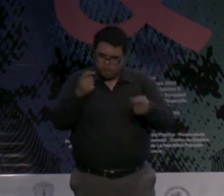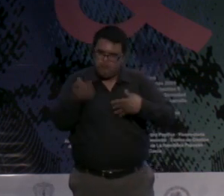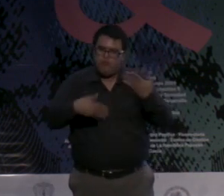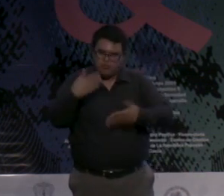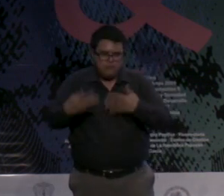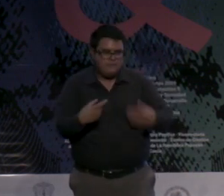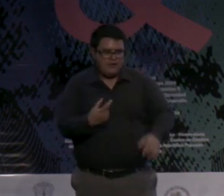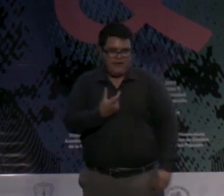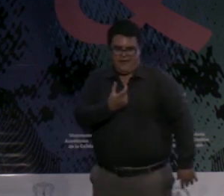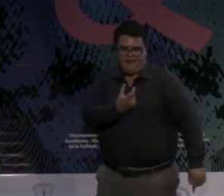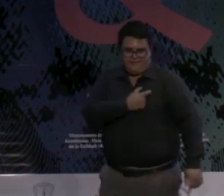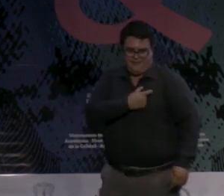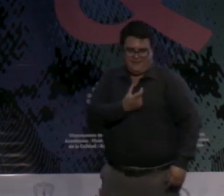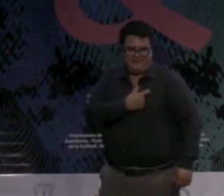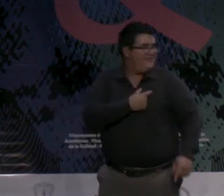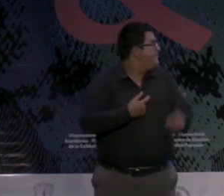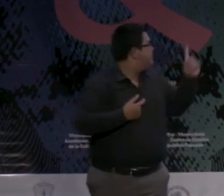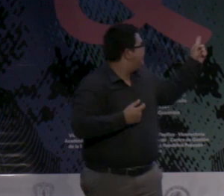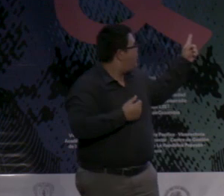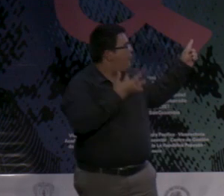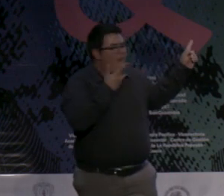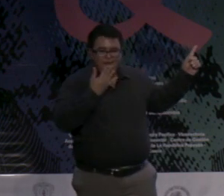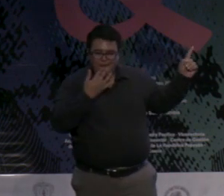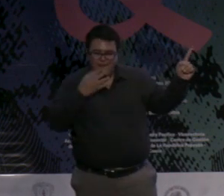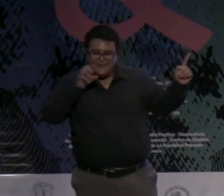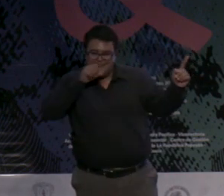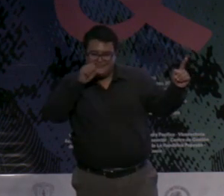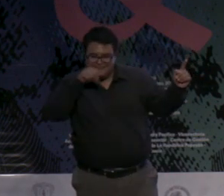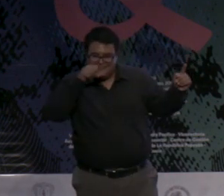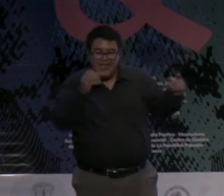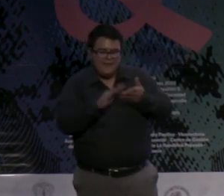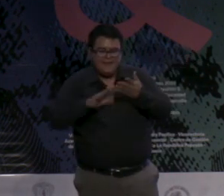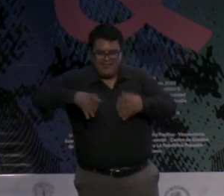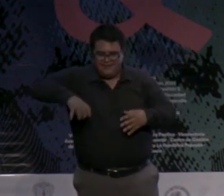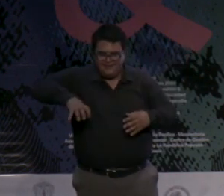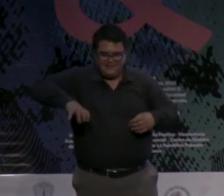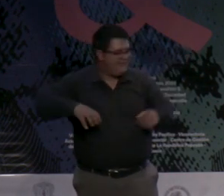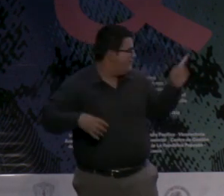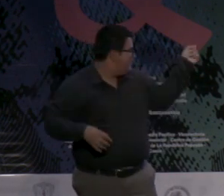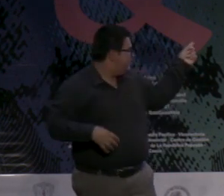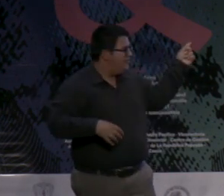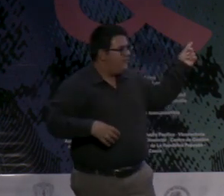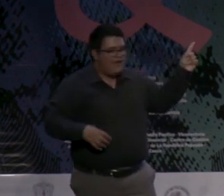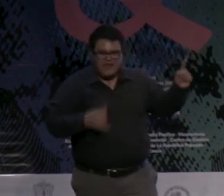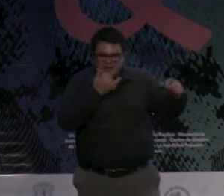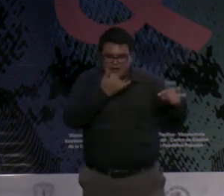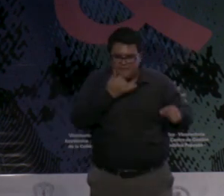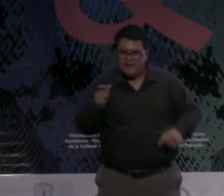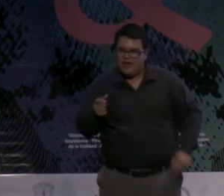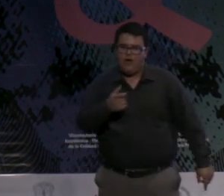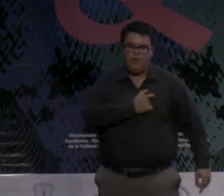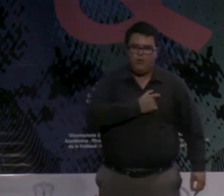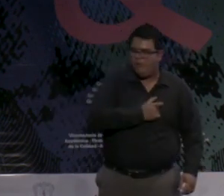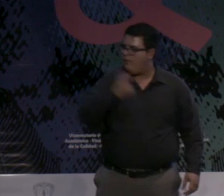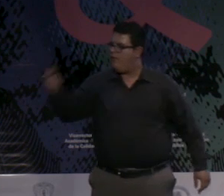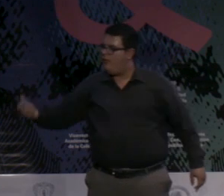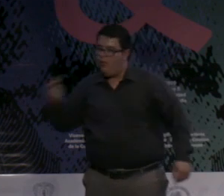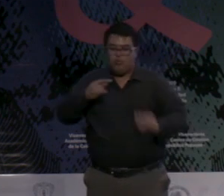este, una libretica de apuntes y una calcomanía. Y le decíamos: a partir de ahora eres un miembro honorario del Museo del Andén.